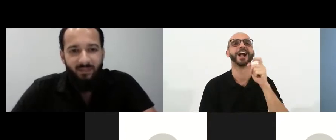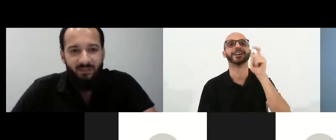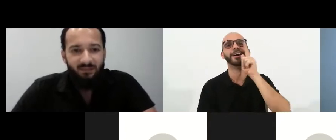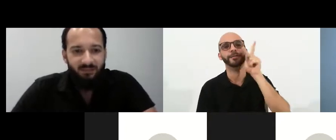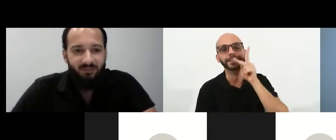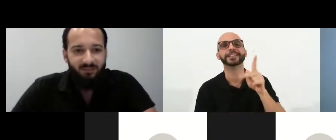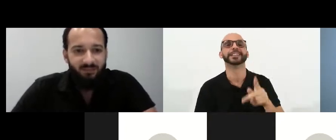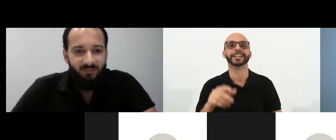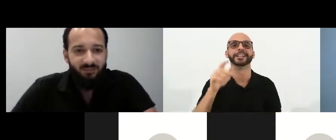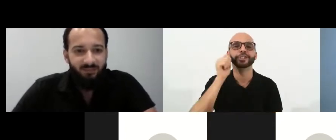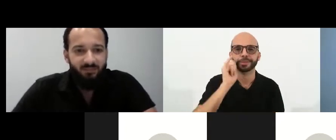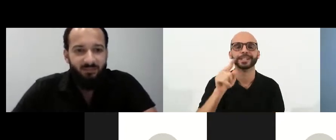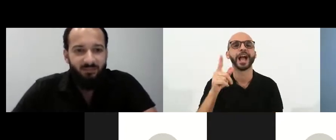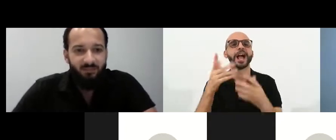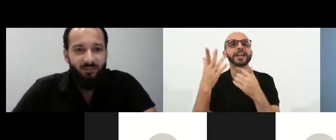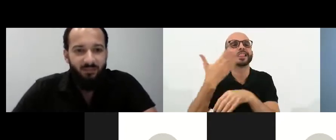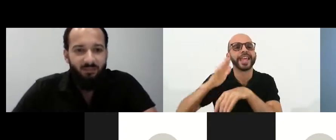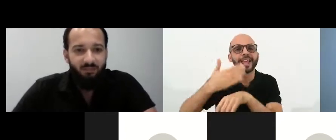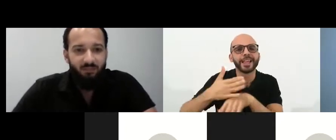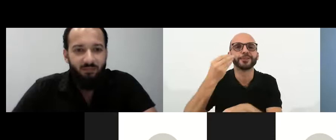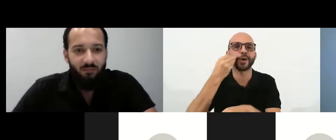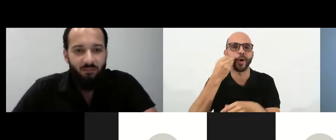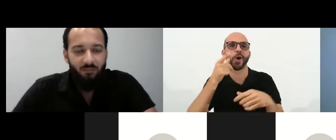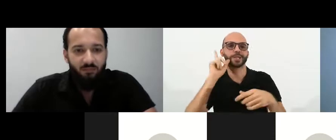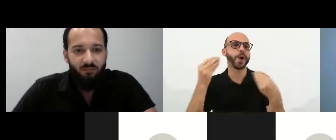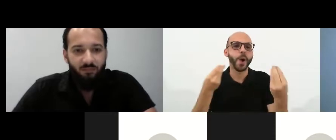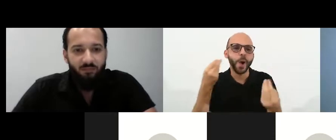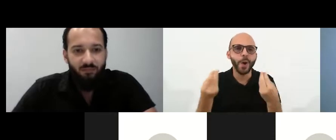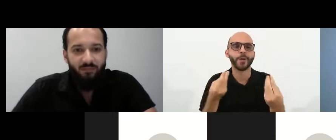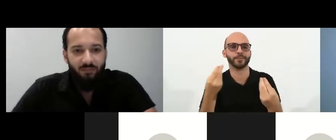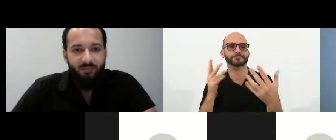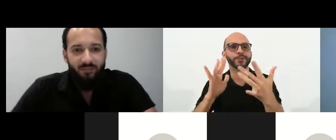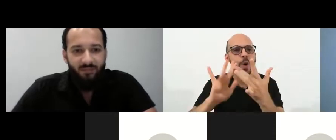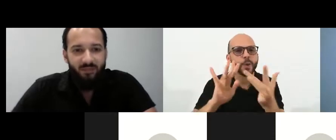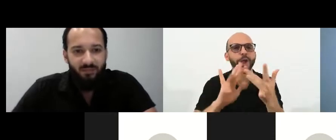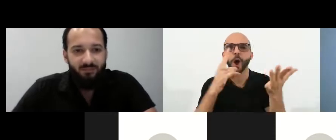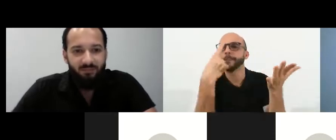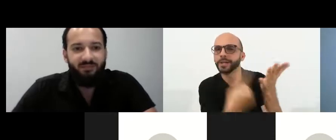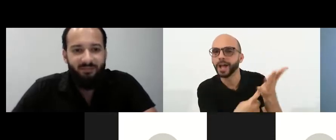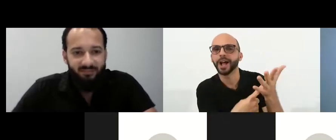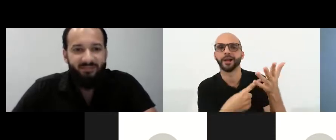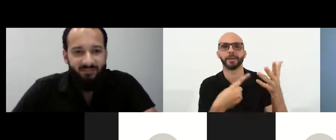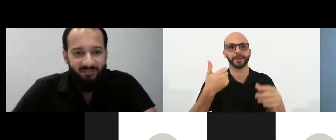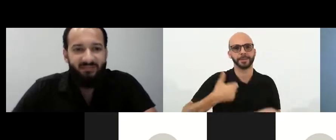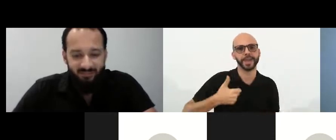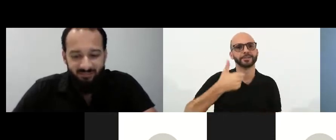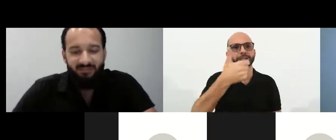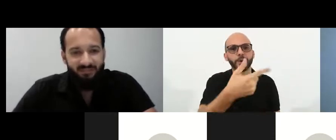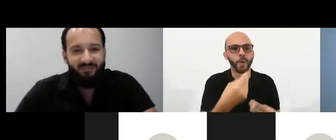a nossa live, eu, o Rodrigo e a Grace e a Jamile, nós estávamos conversando sobre